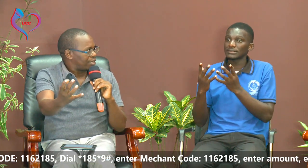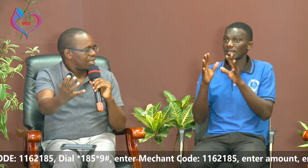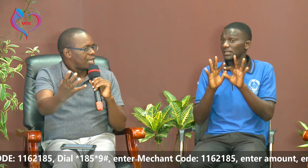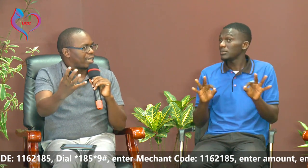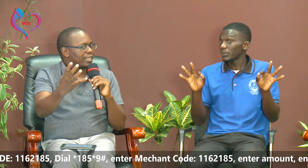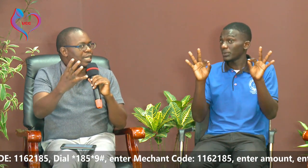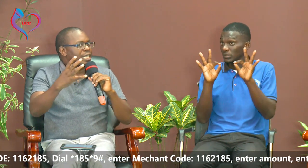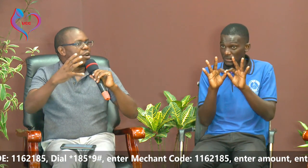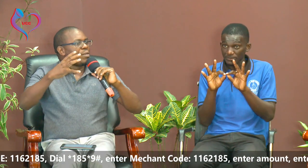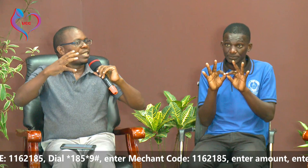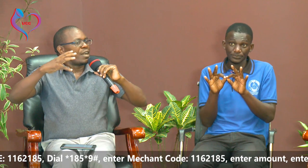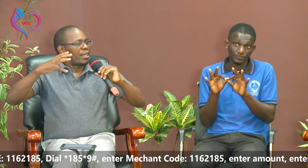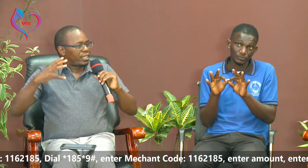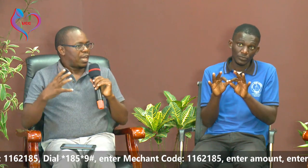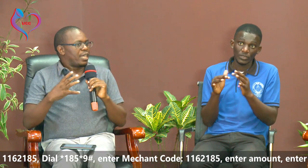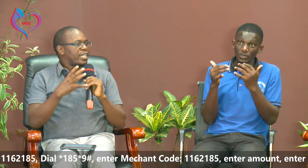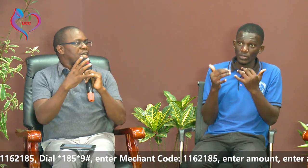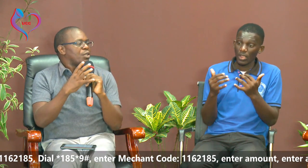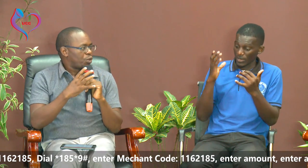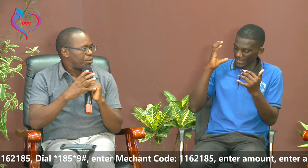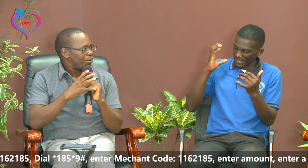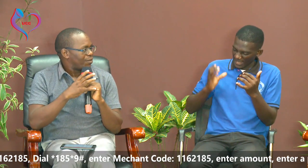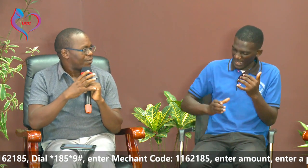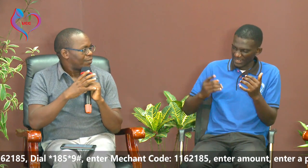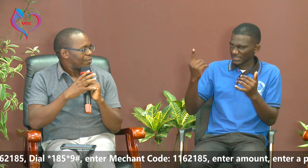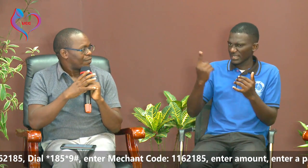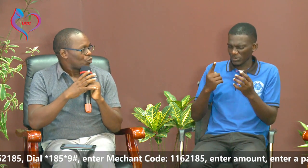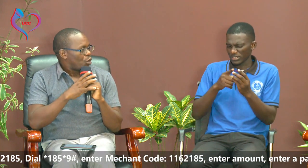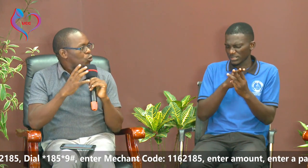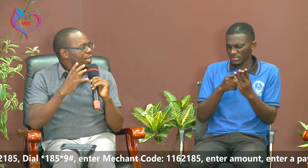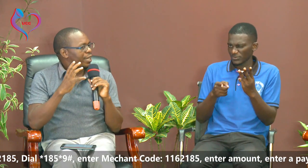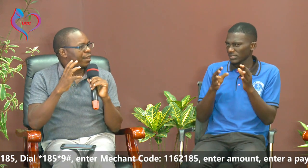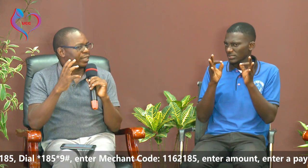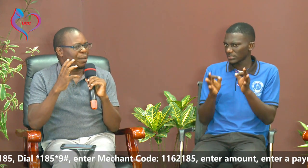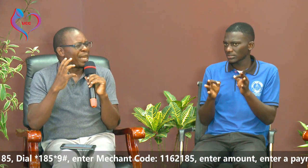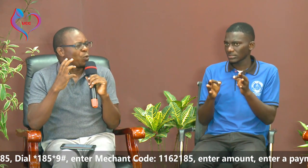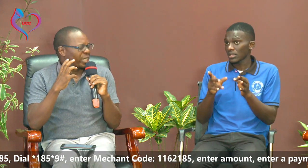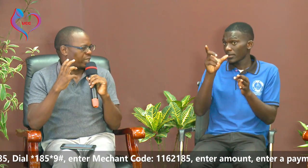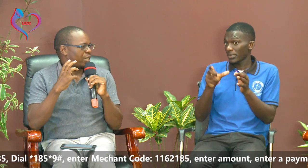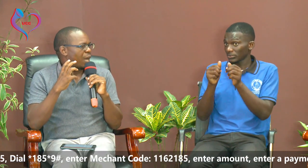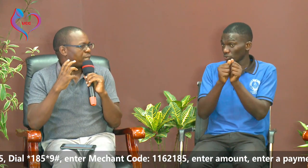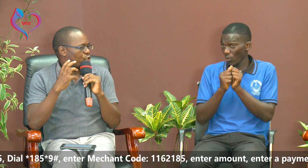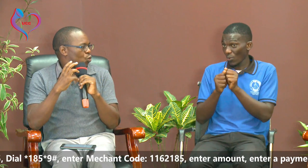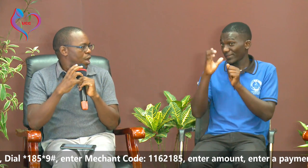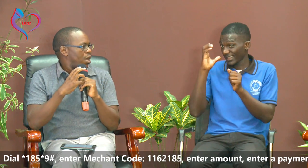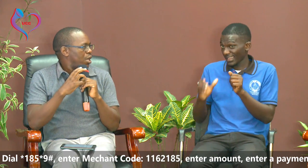Substance. Kati olabi nti character. Ejanebi nitu ebyo. Omuntu waina character. Abila ni weight. Abazi towa.